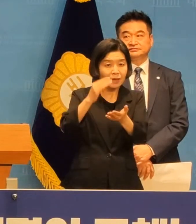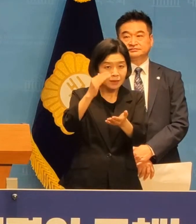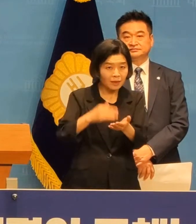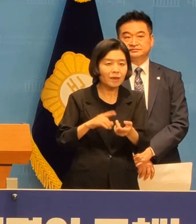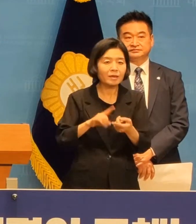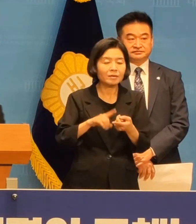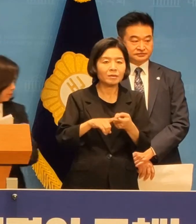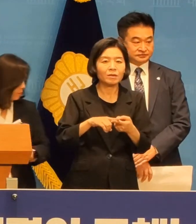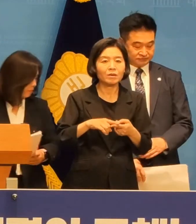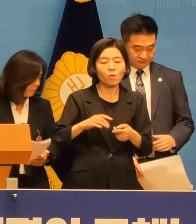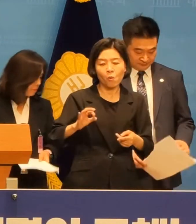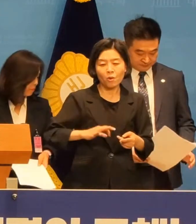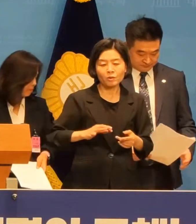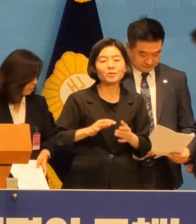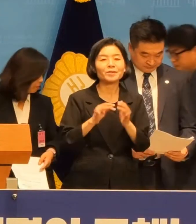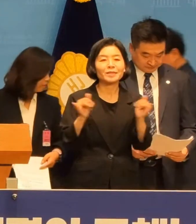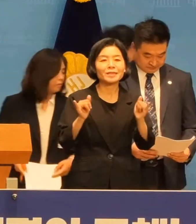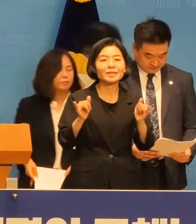듣겠습니다.